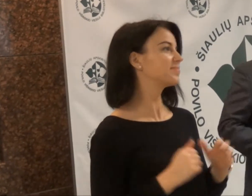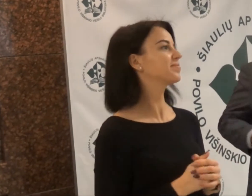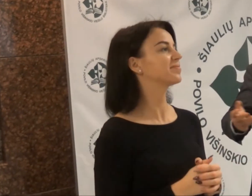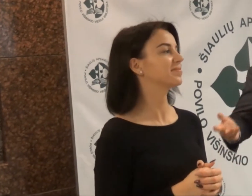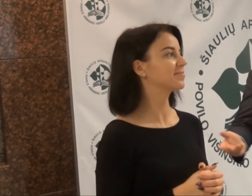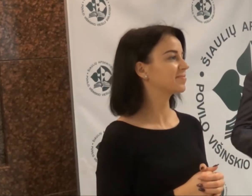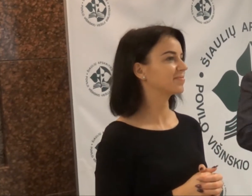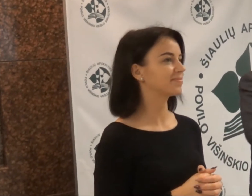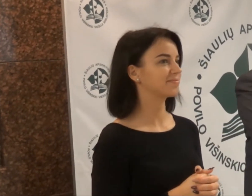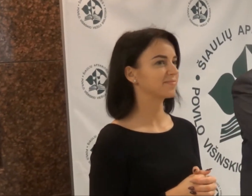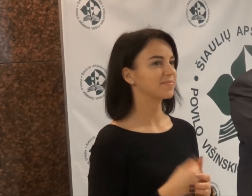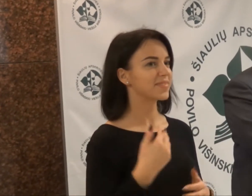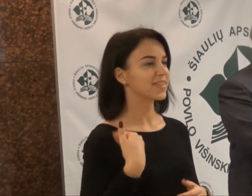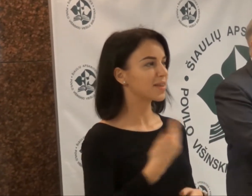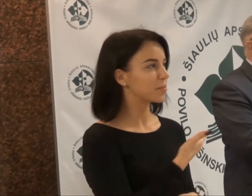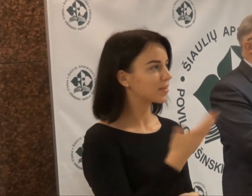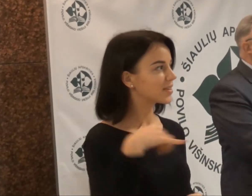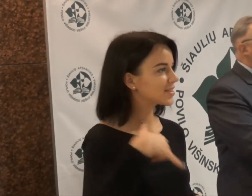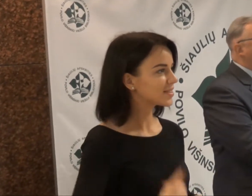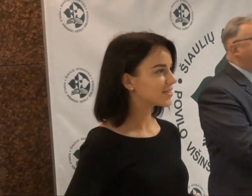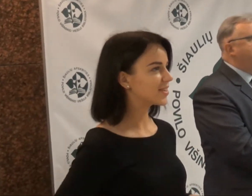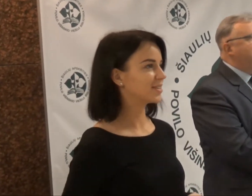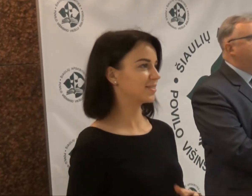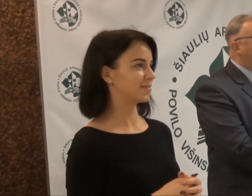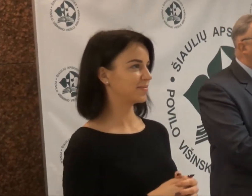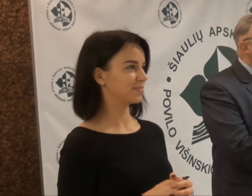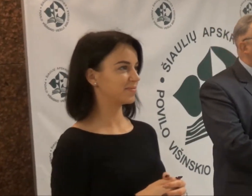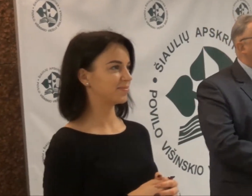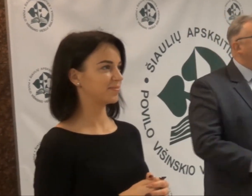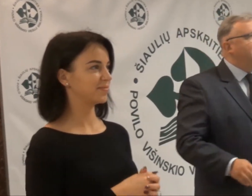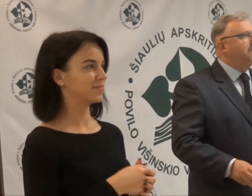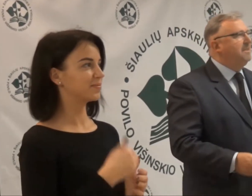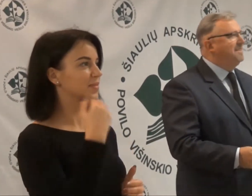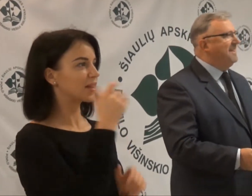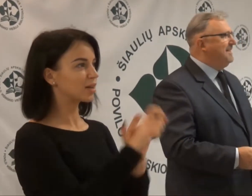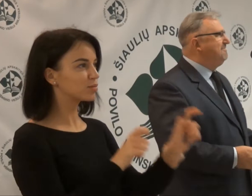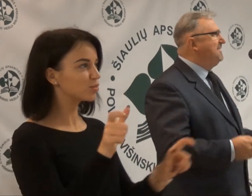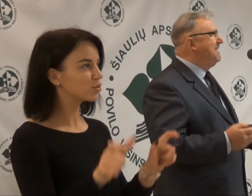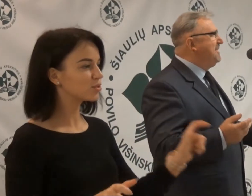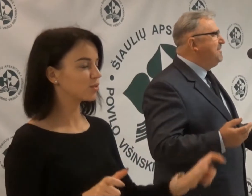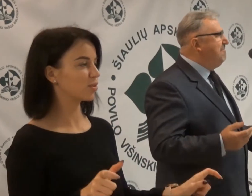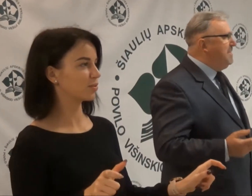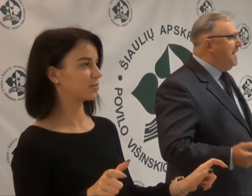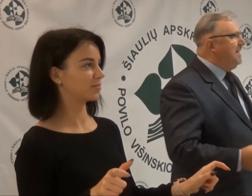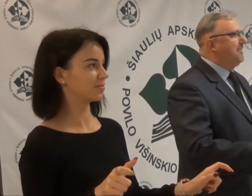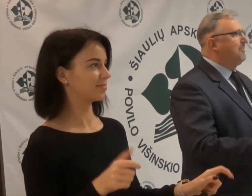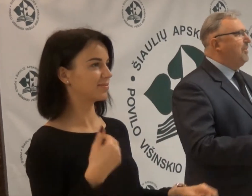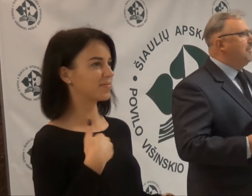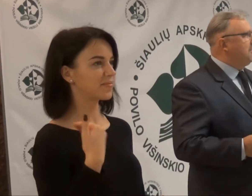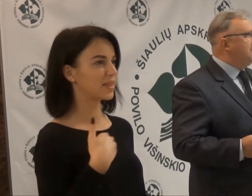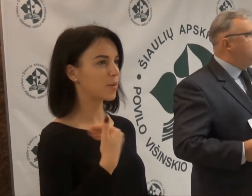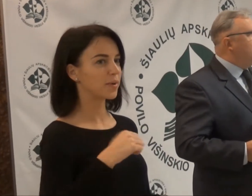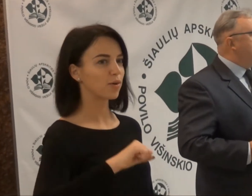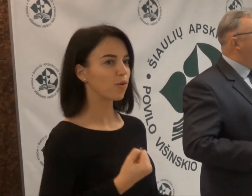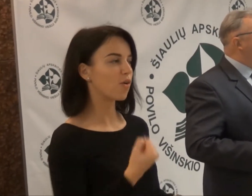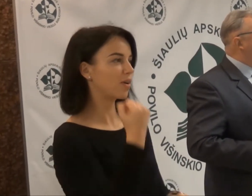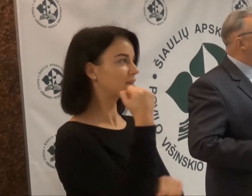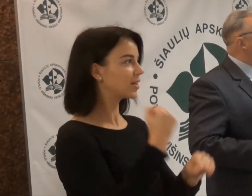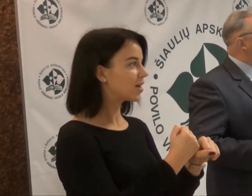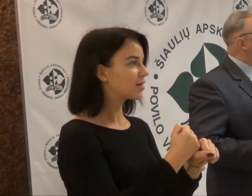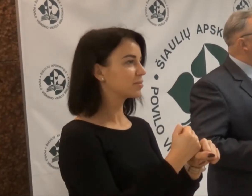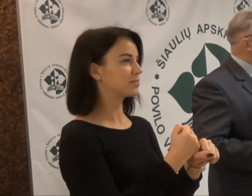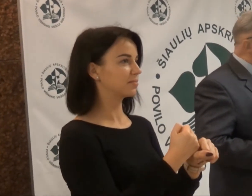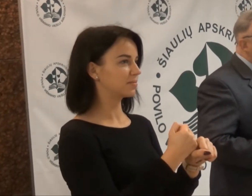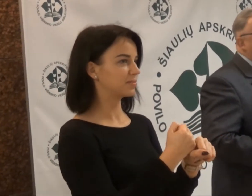Labą dieną, gerbiamieji svečiai, labą dieną, šiauliečiai, labą dieną, mėly kolegos